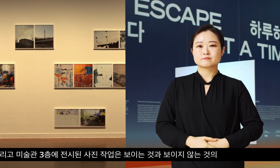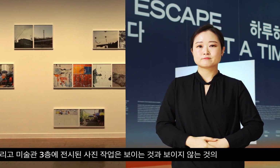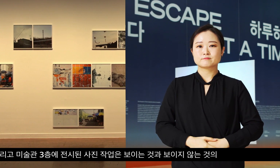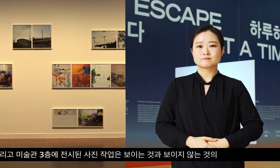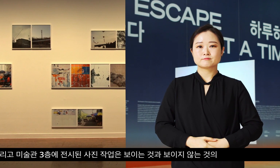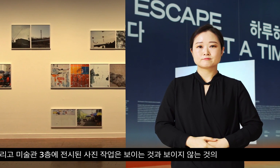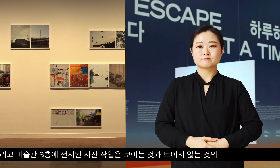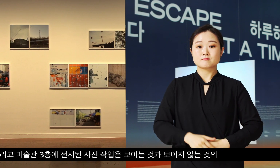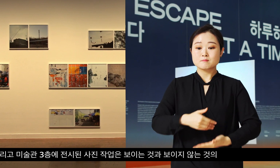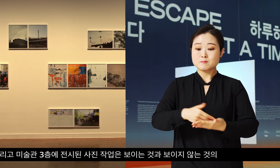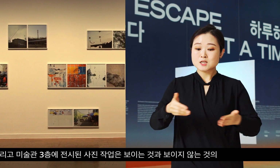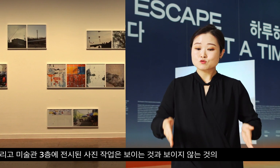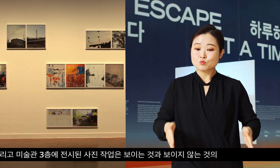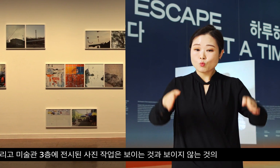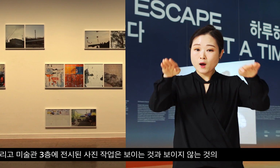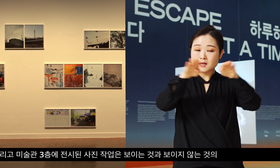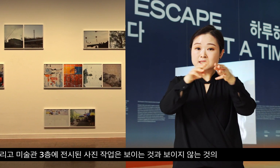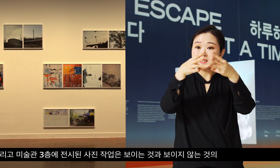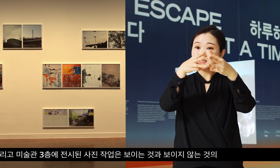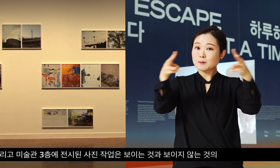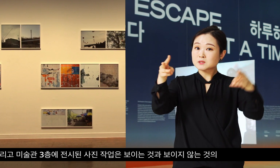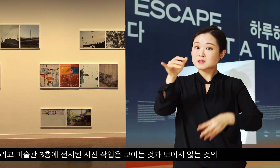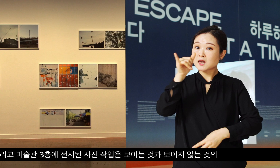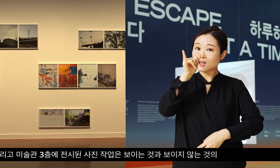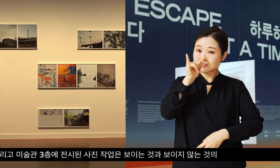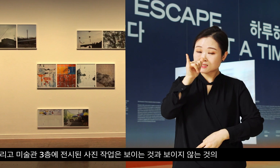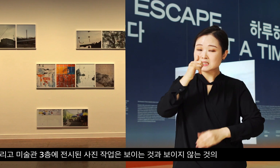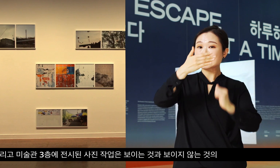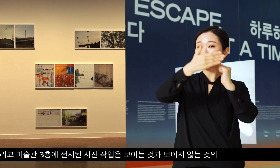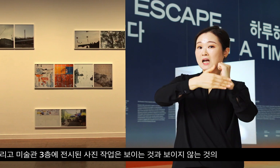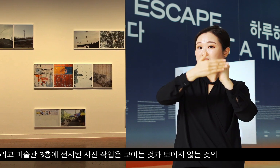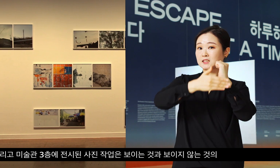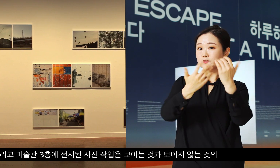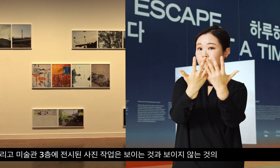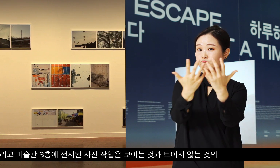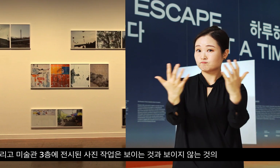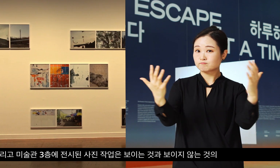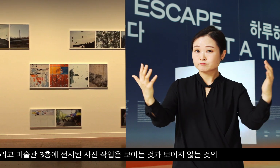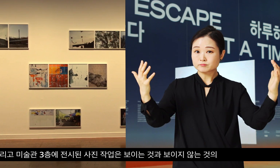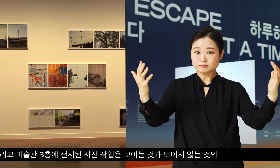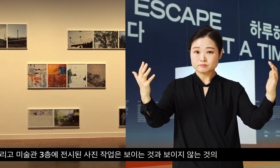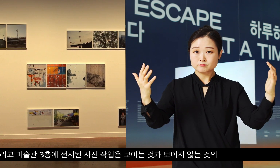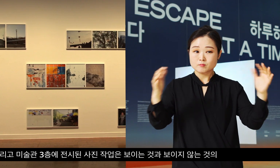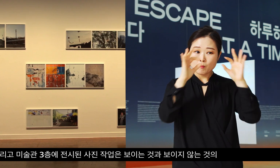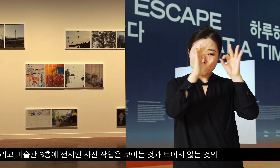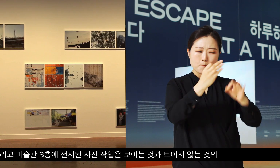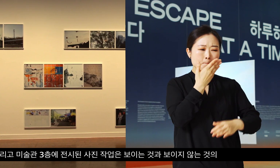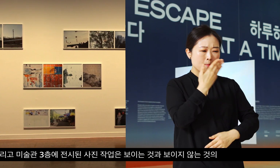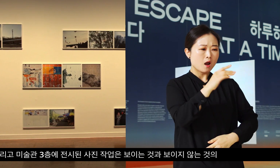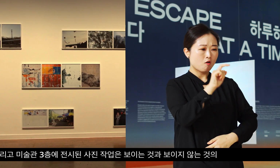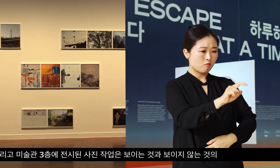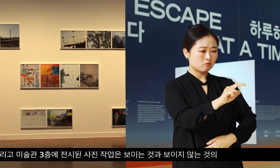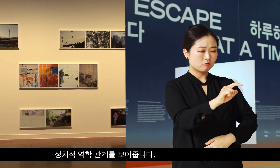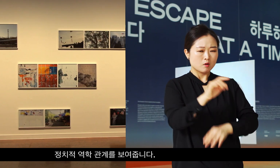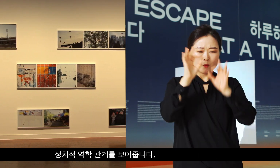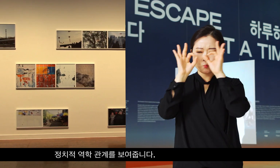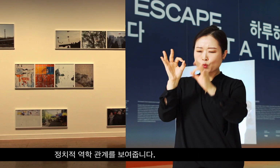그리고 미술관 3층에 전시된 사진 작업은 보이는 것과 보이지 않는 것의 정치적